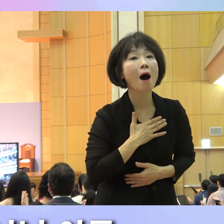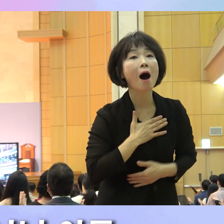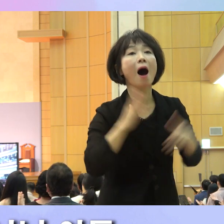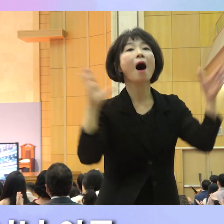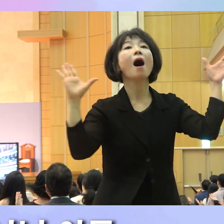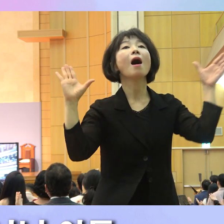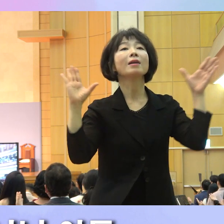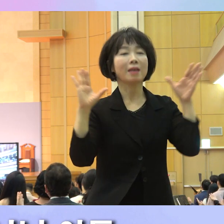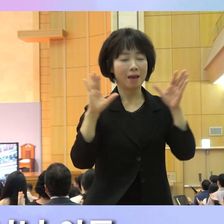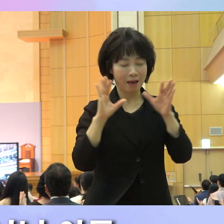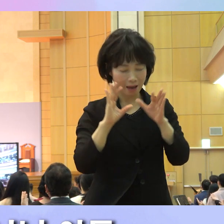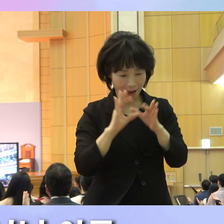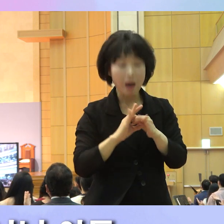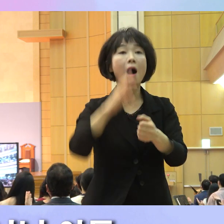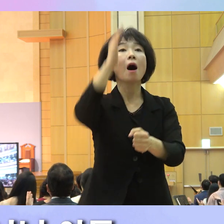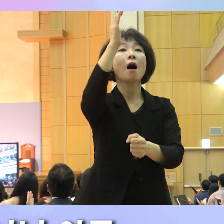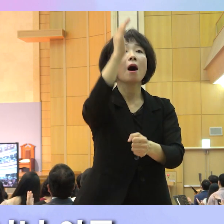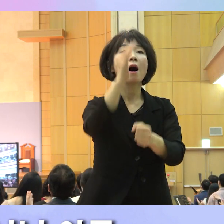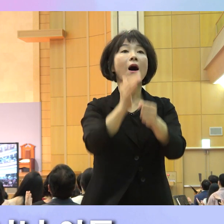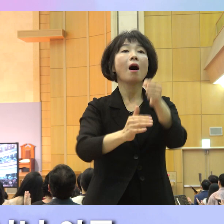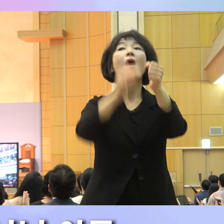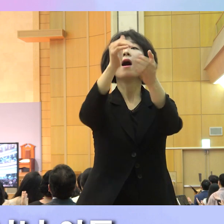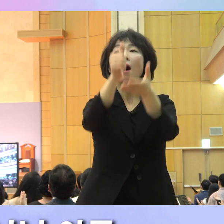좋으신 나의